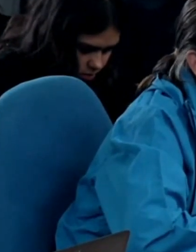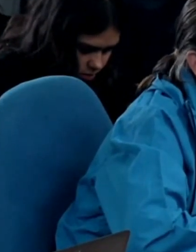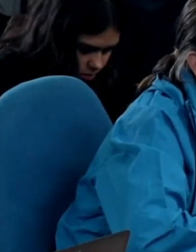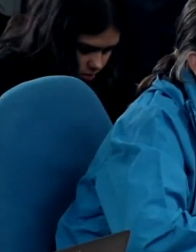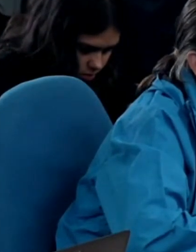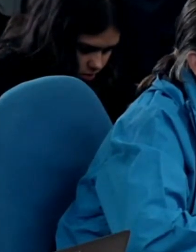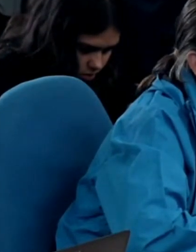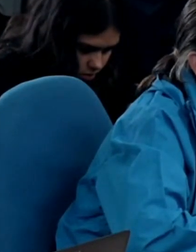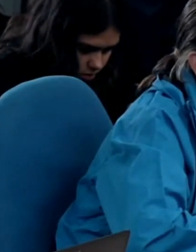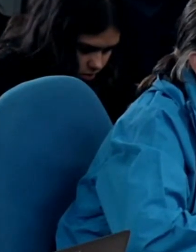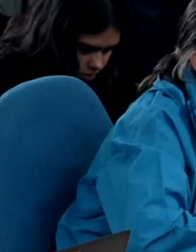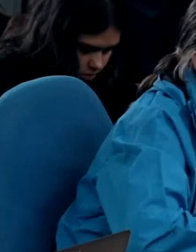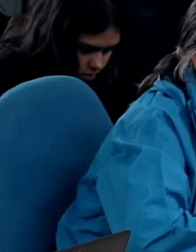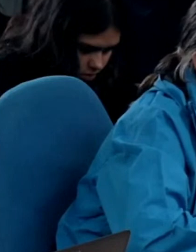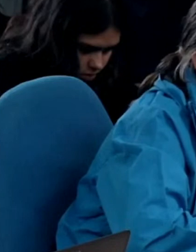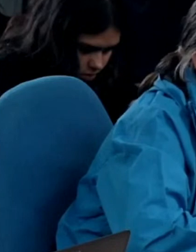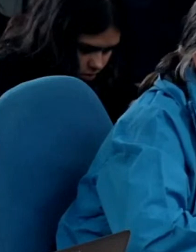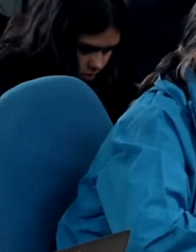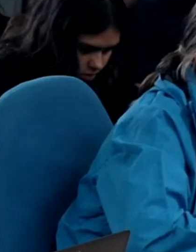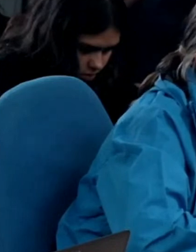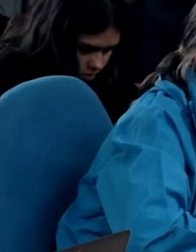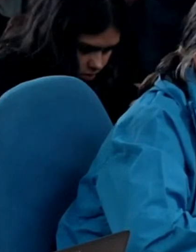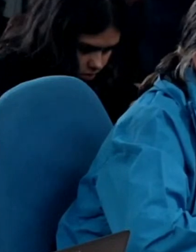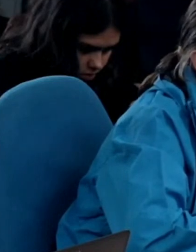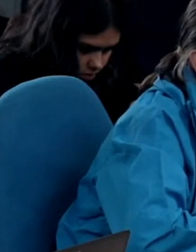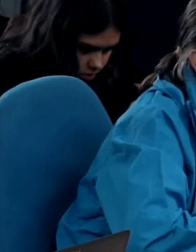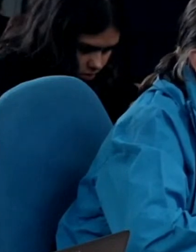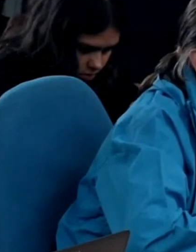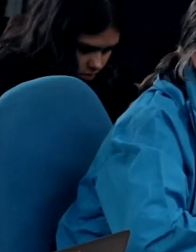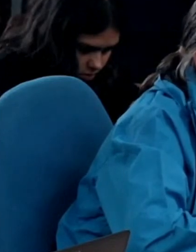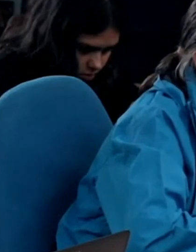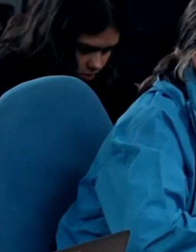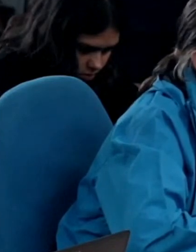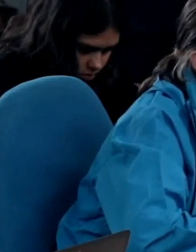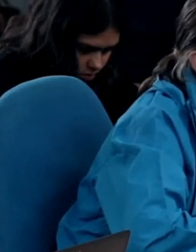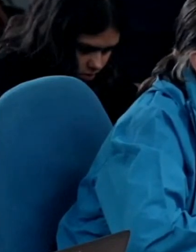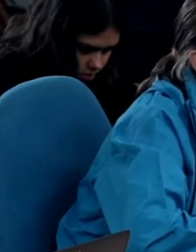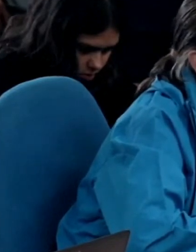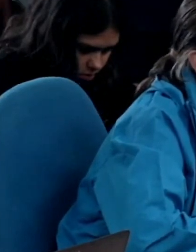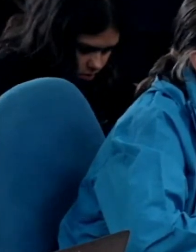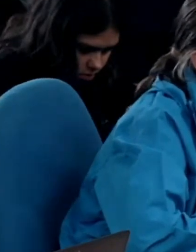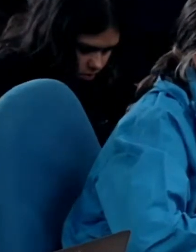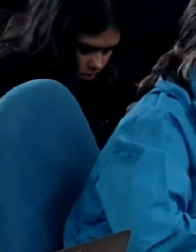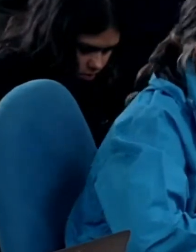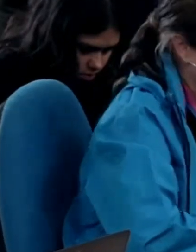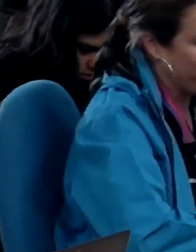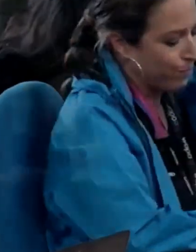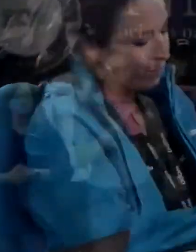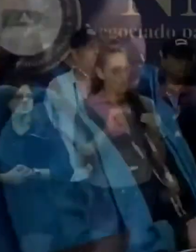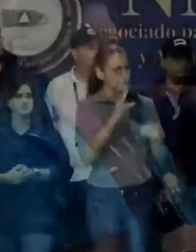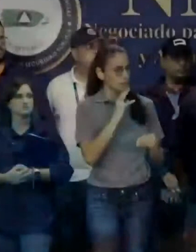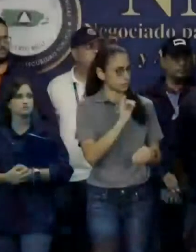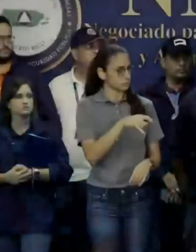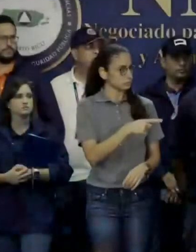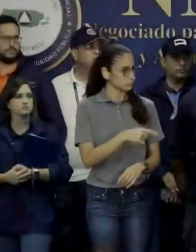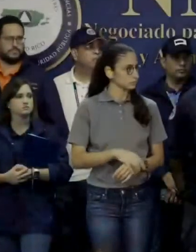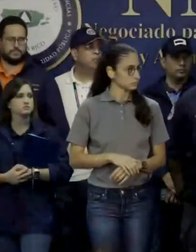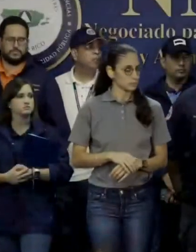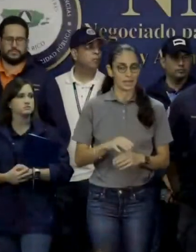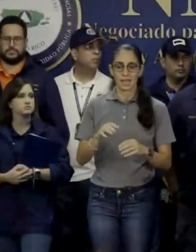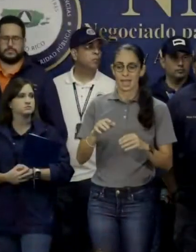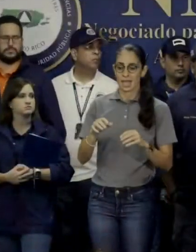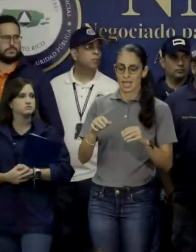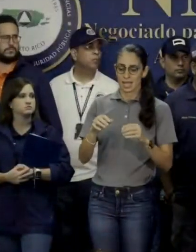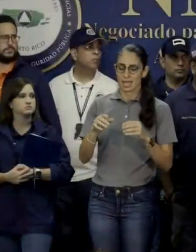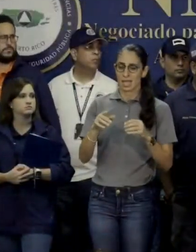tipo de verdad la línea, no sé si pueden llamar a la línea Paz, en los refugios también? Quisiera pues saber un poco sobre eso. Muy bien, la línea Paz está